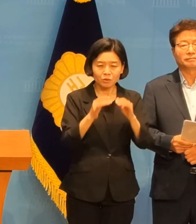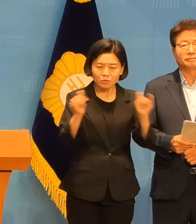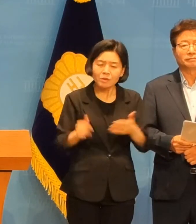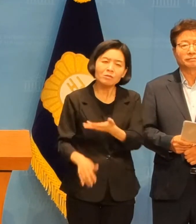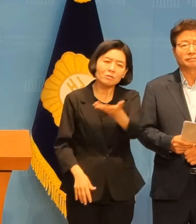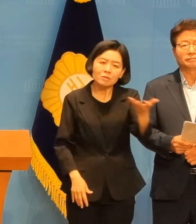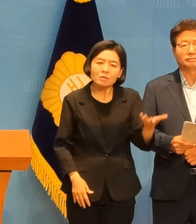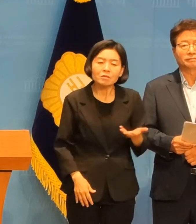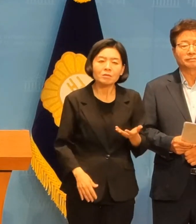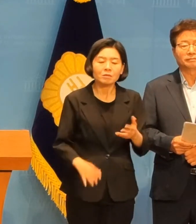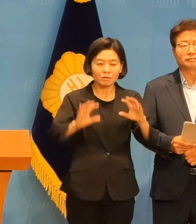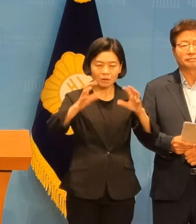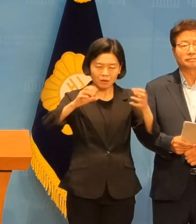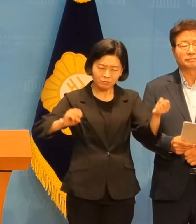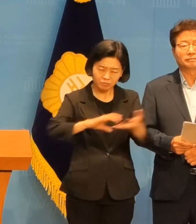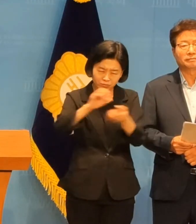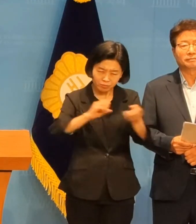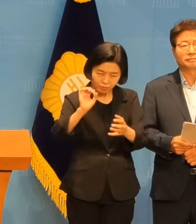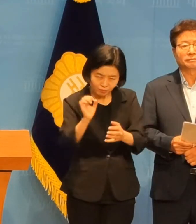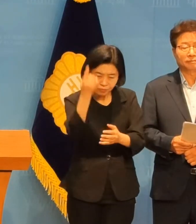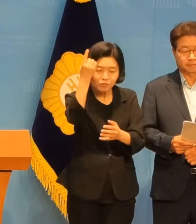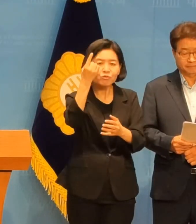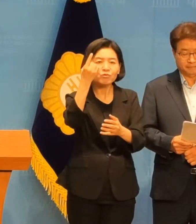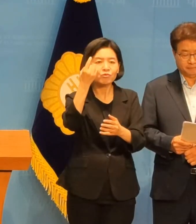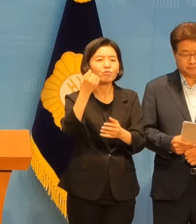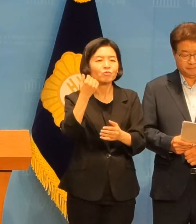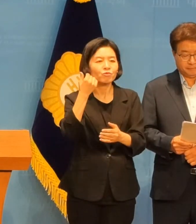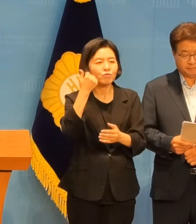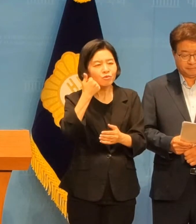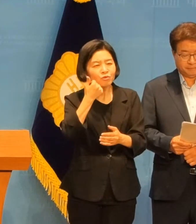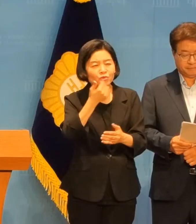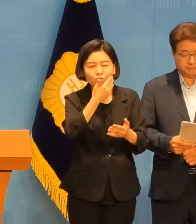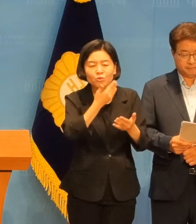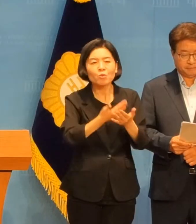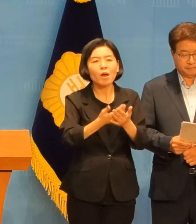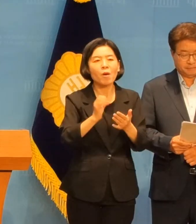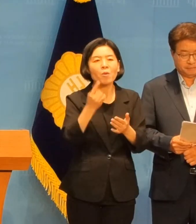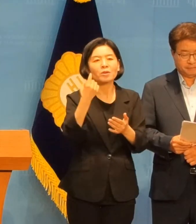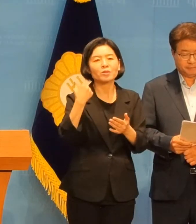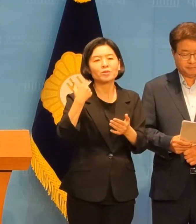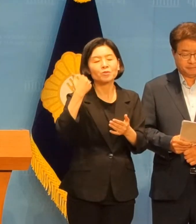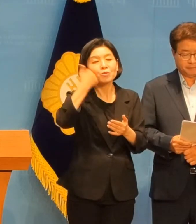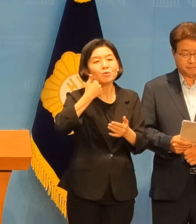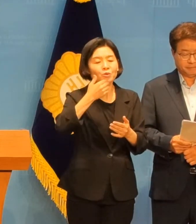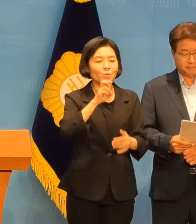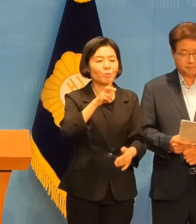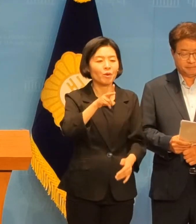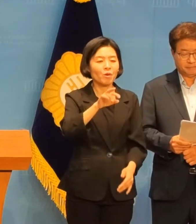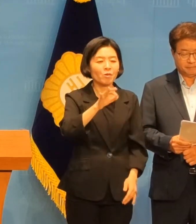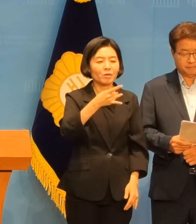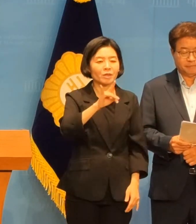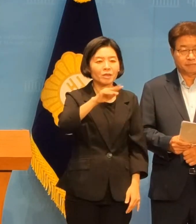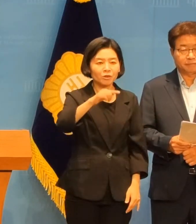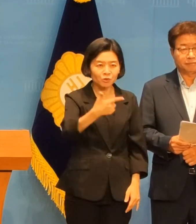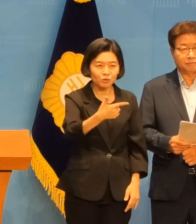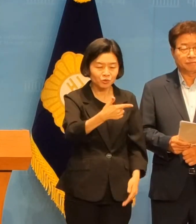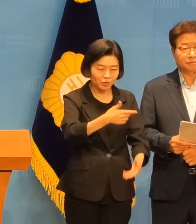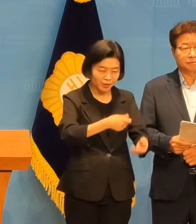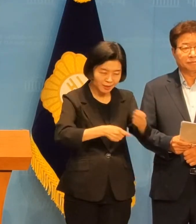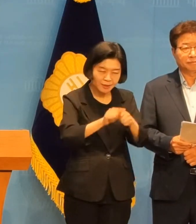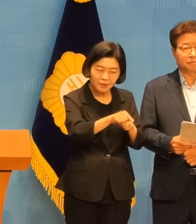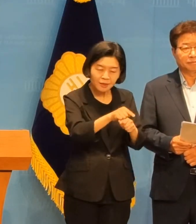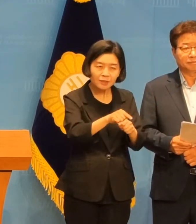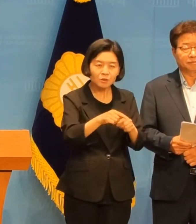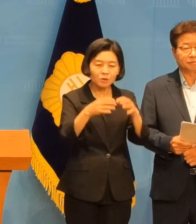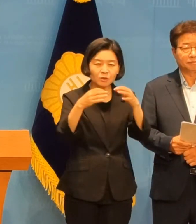국민들께서 내란을 일으킨 사실상의 가장 핵심 원인이 명태균 게이트와 그로 인한 김건희의